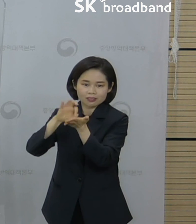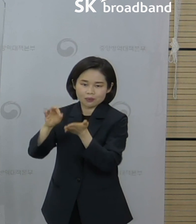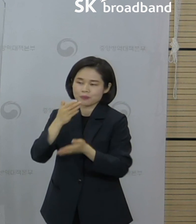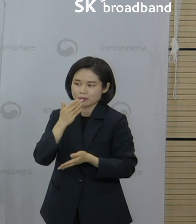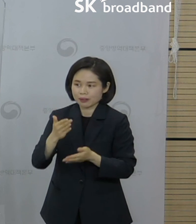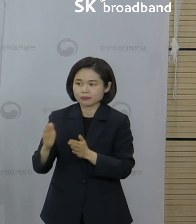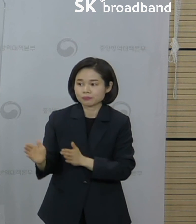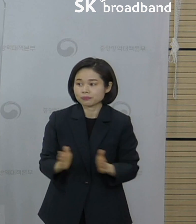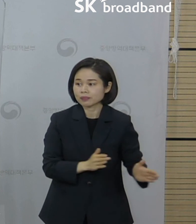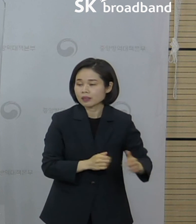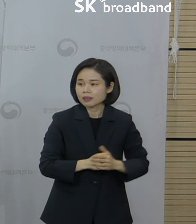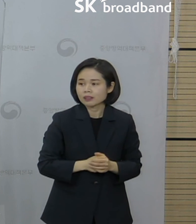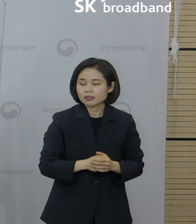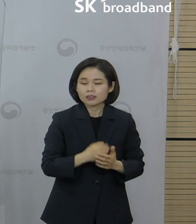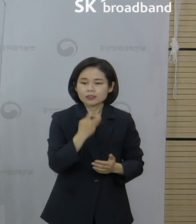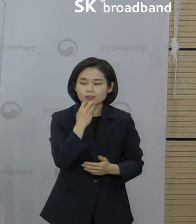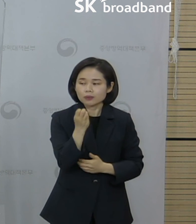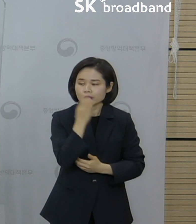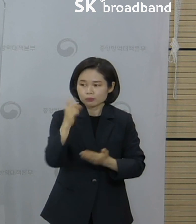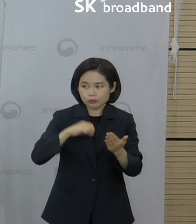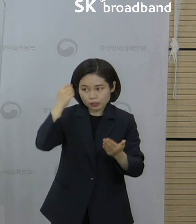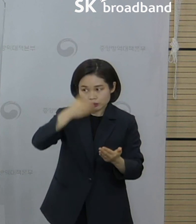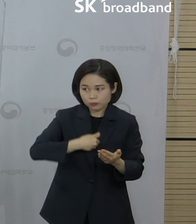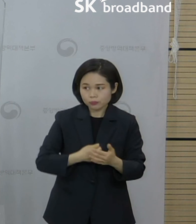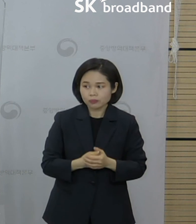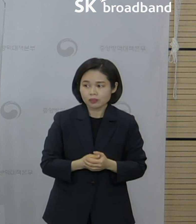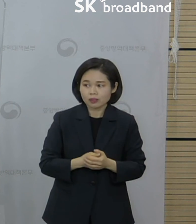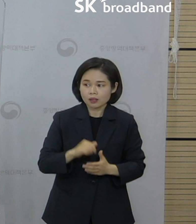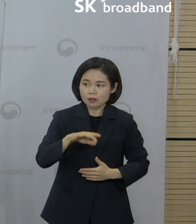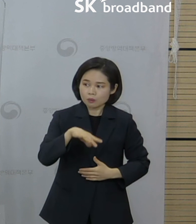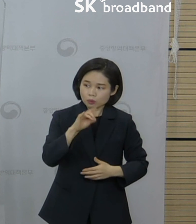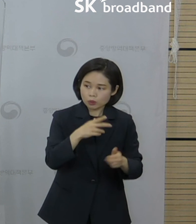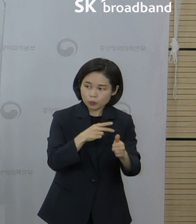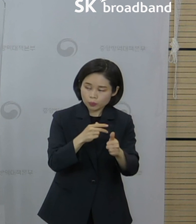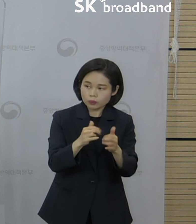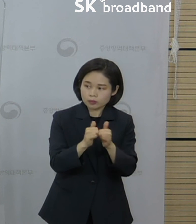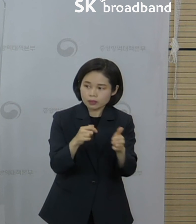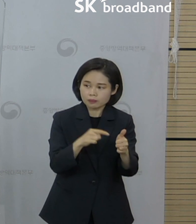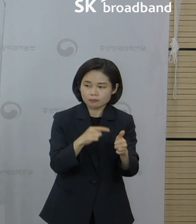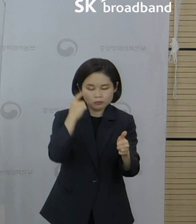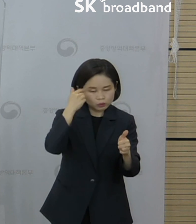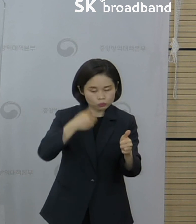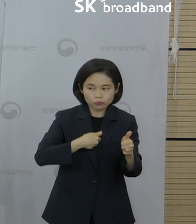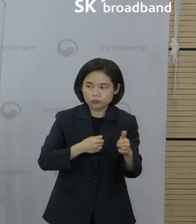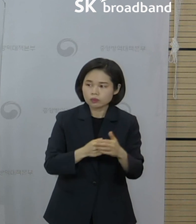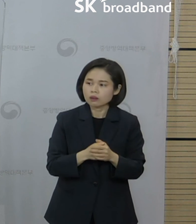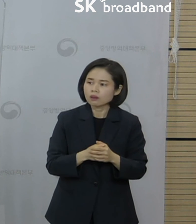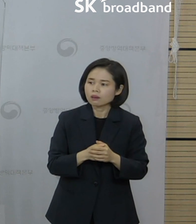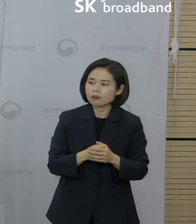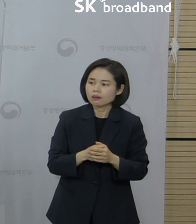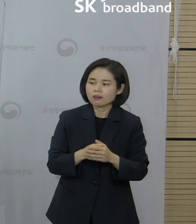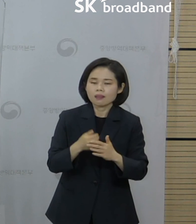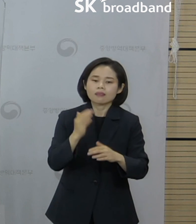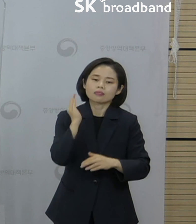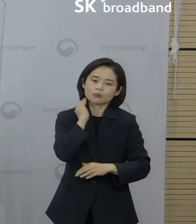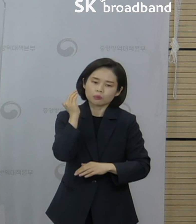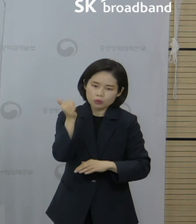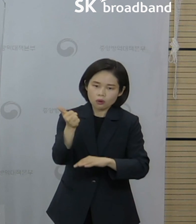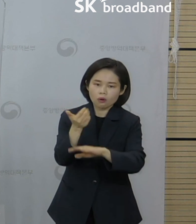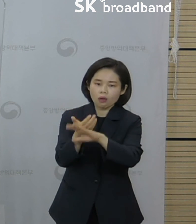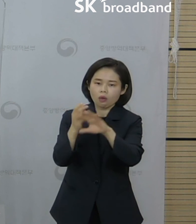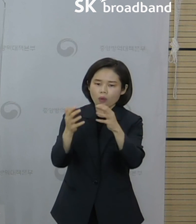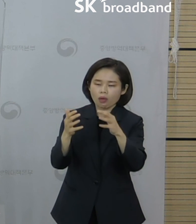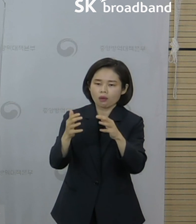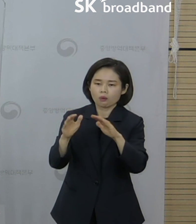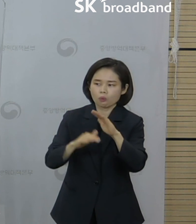주셨습니다. 우선 접종 대상자 관련된 질의에서 해외로 나가기로 되어 있었던 대통령 그리고